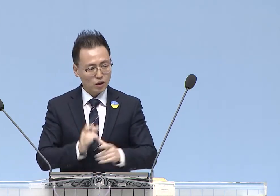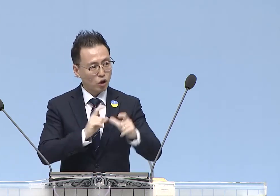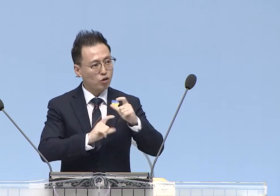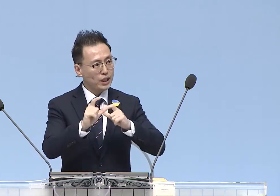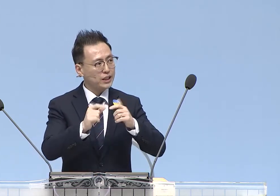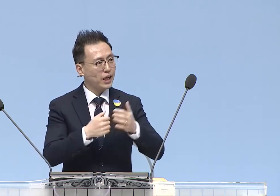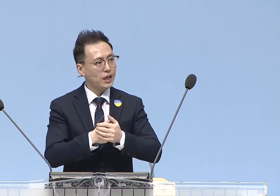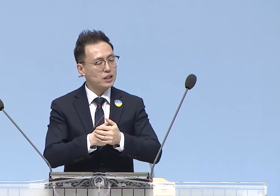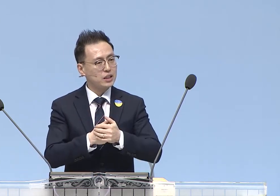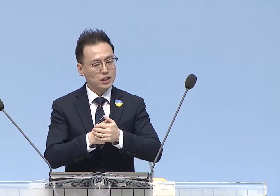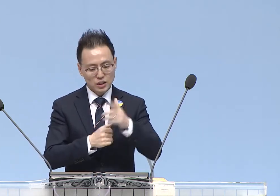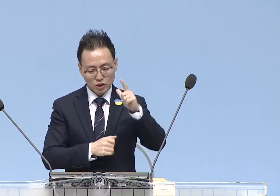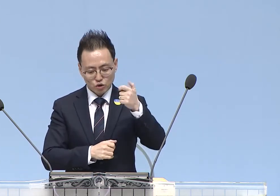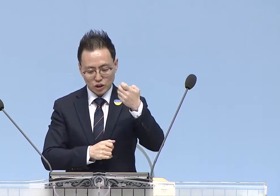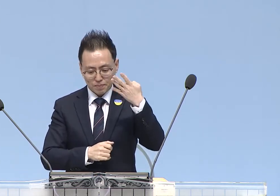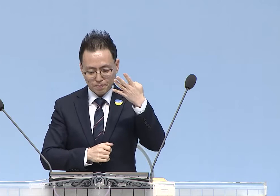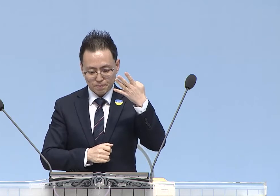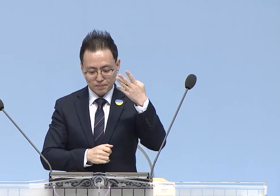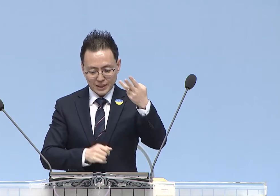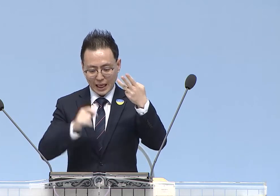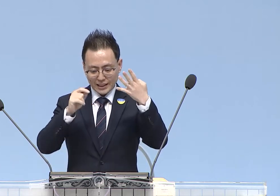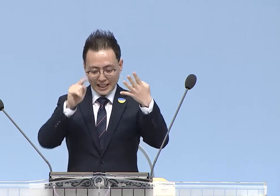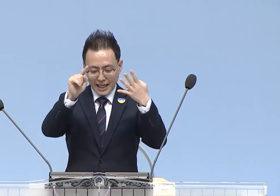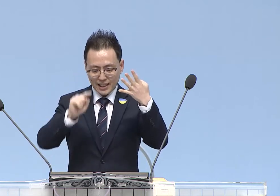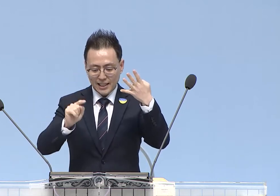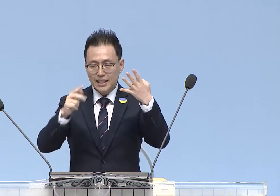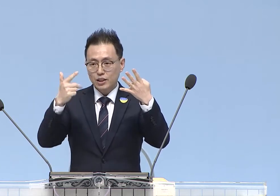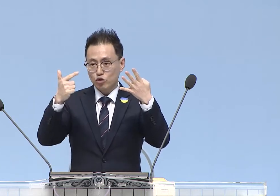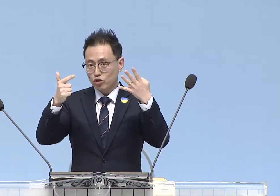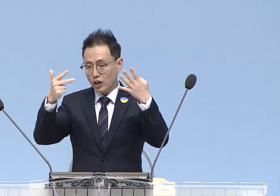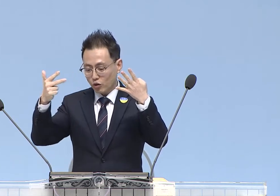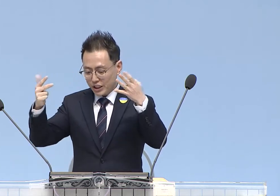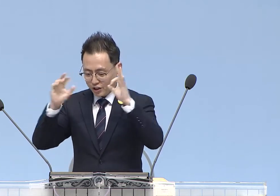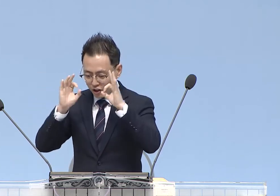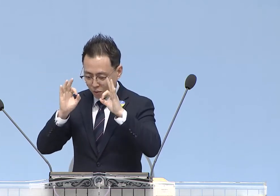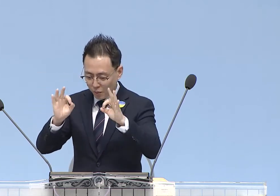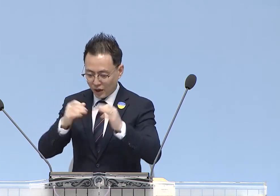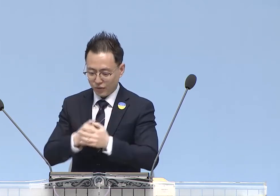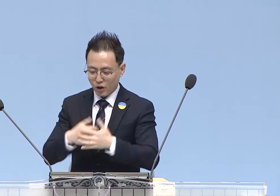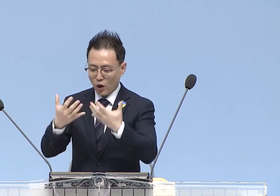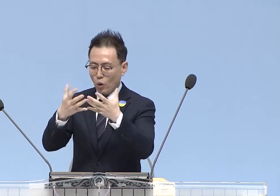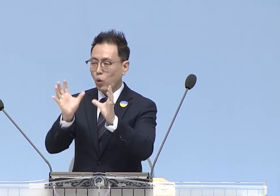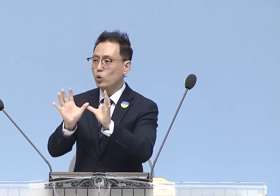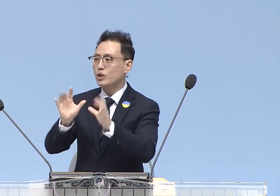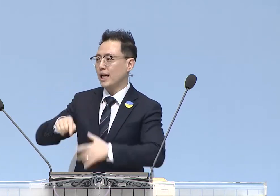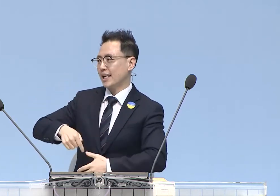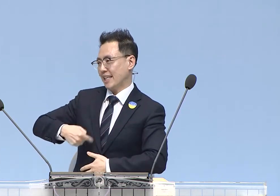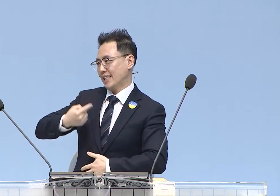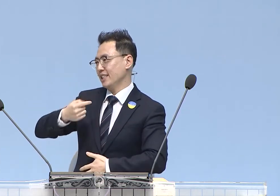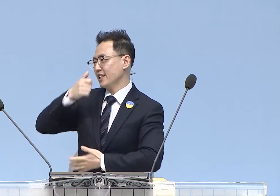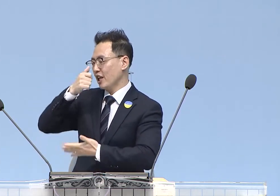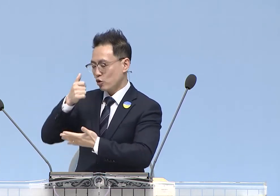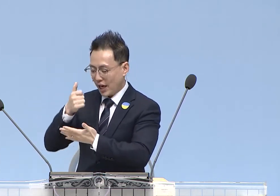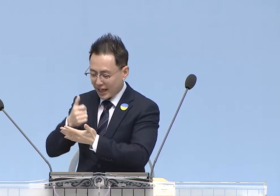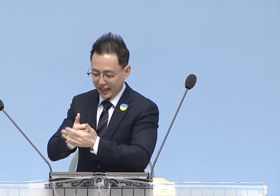더욱이 이제 그 64장 6절하고 7절을 보면 공동체가 자신들의 죄악에